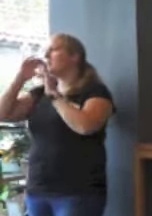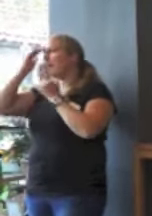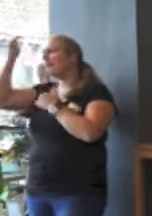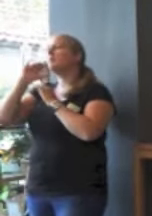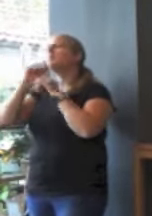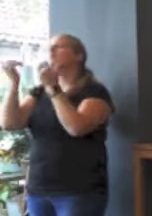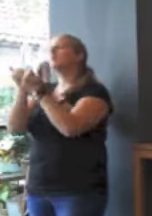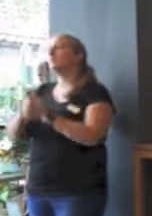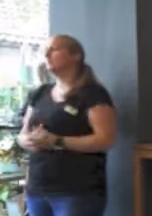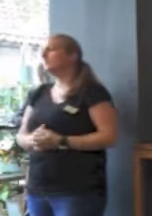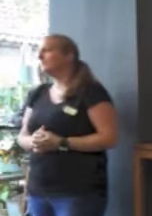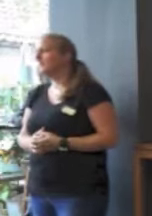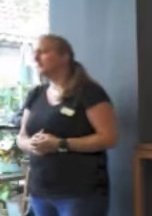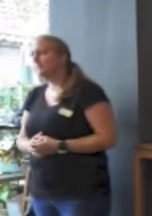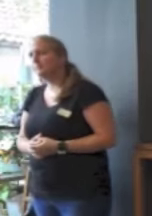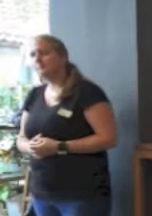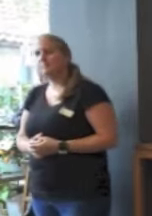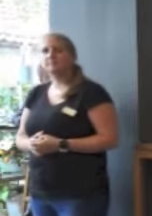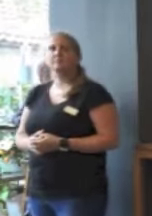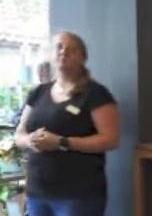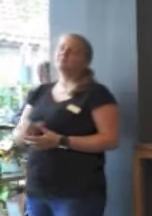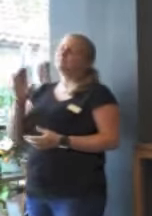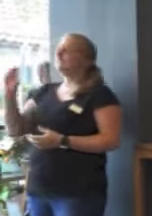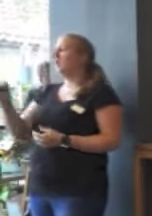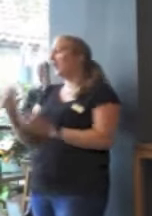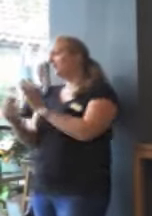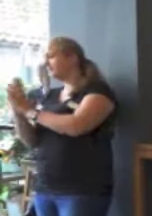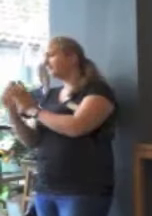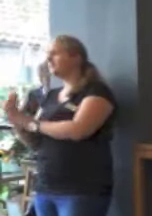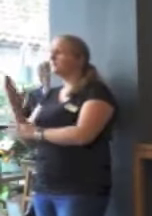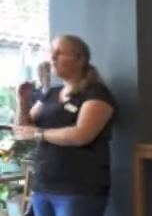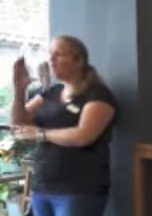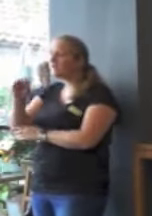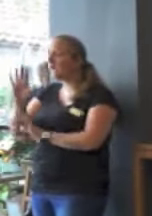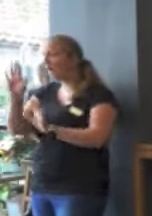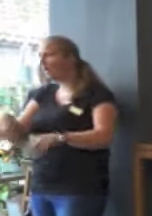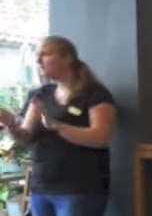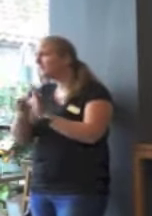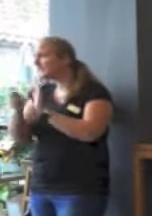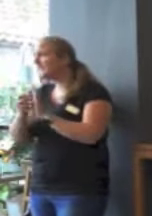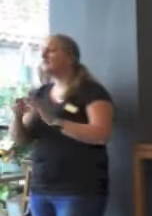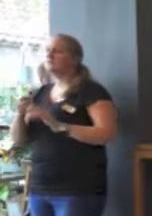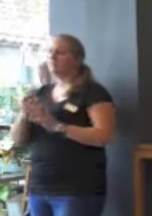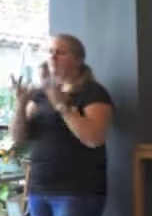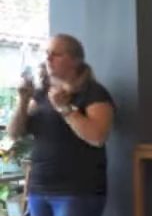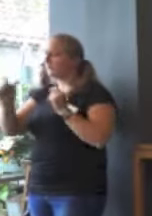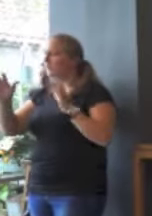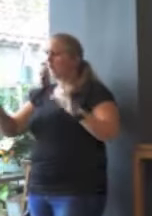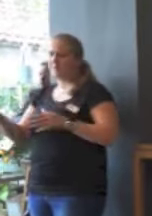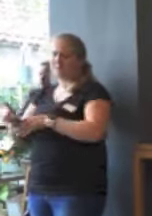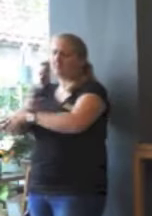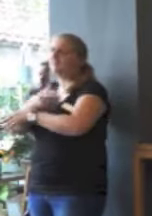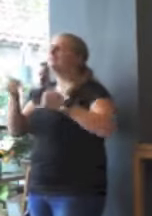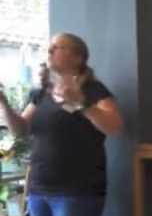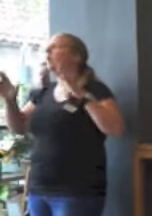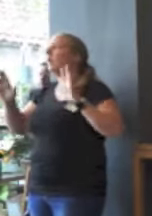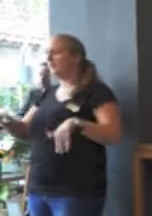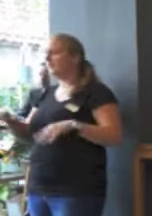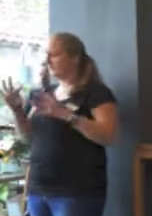Det har dykt upp också, jag menar, vi vet, Åsa har bland annat beskrivit och flera andra tidigare idag har beskrivit